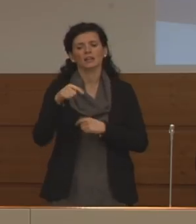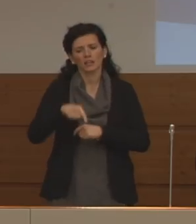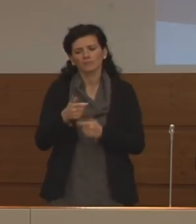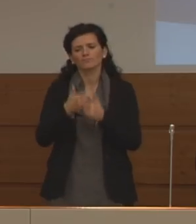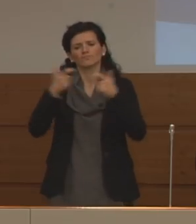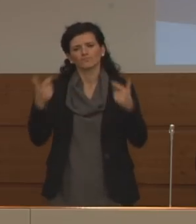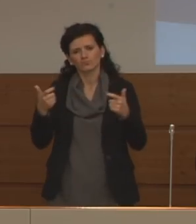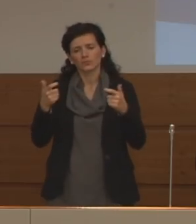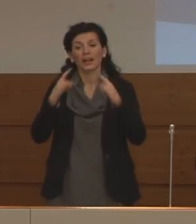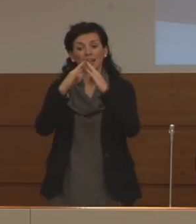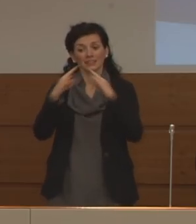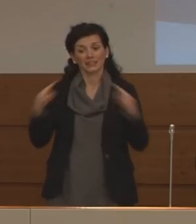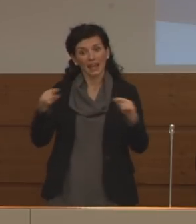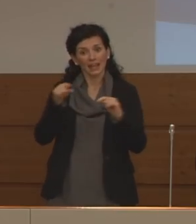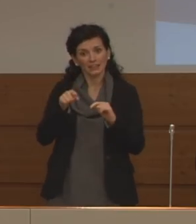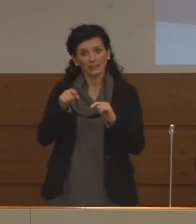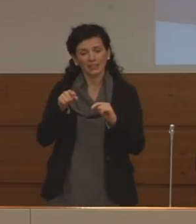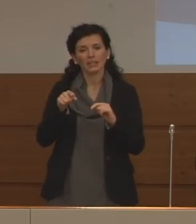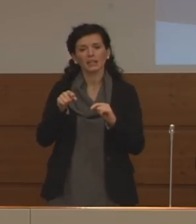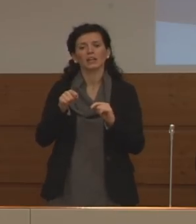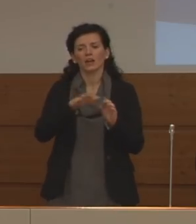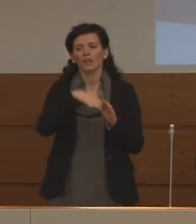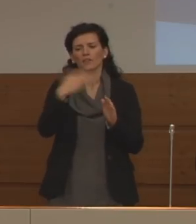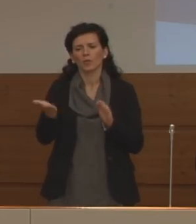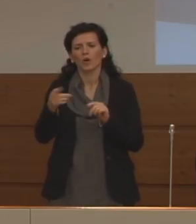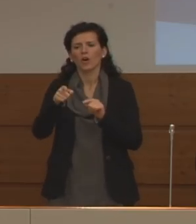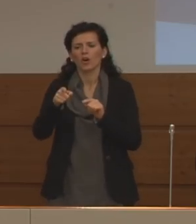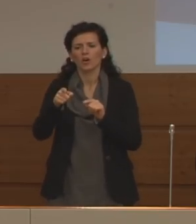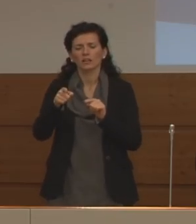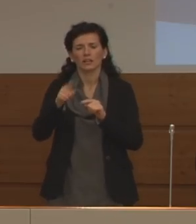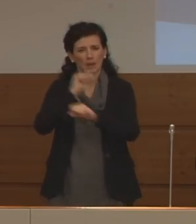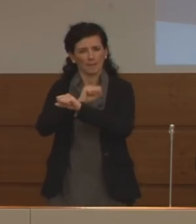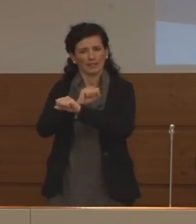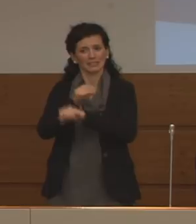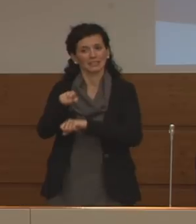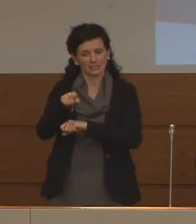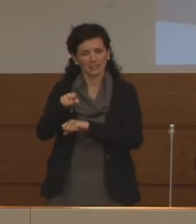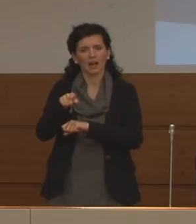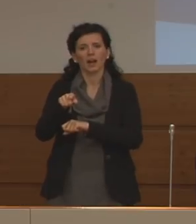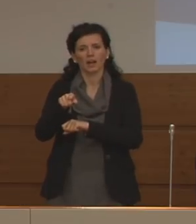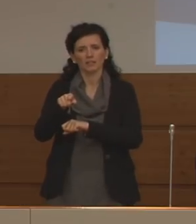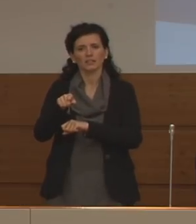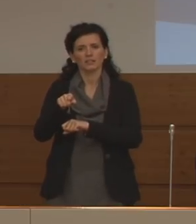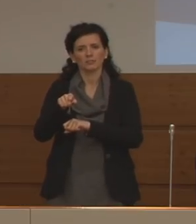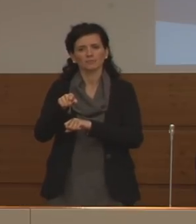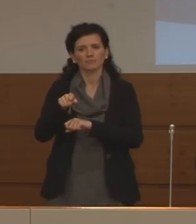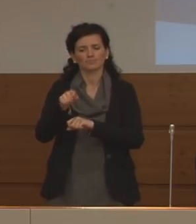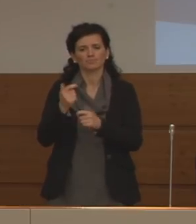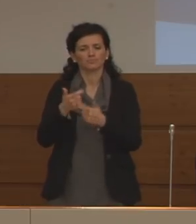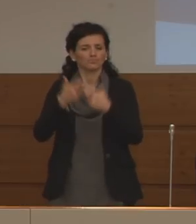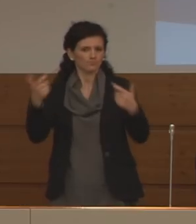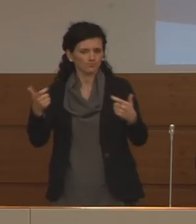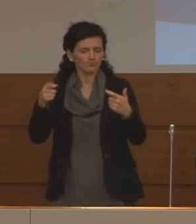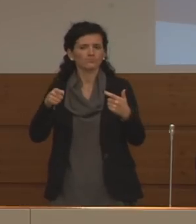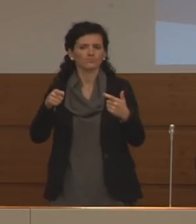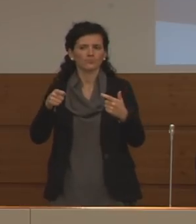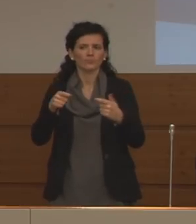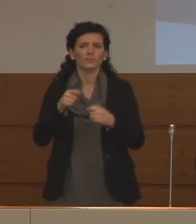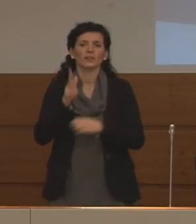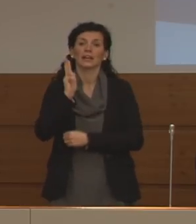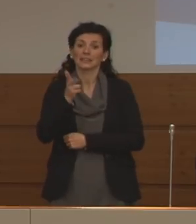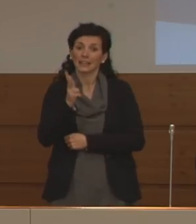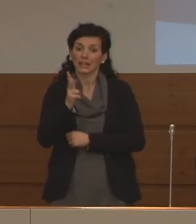tende che sono stati installati nei penitenziari con un numero di